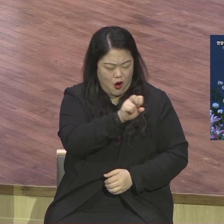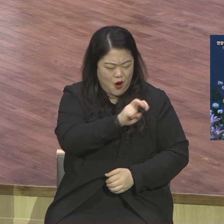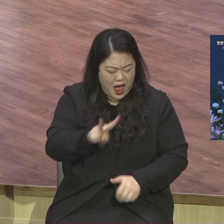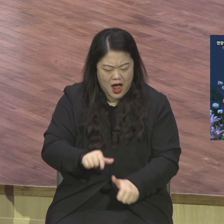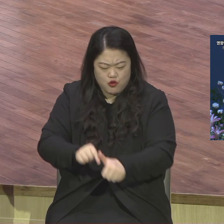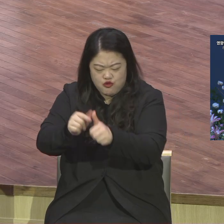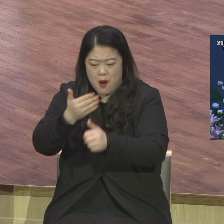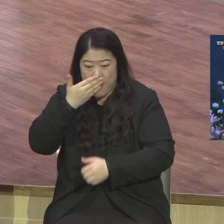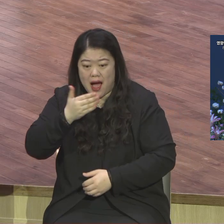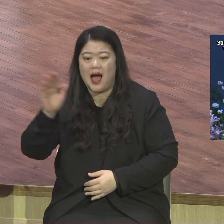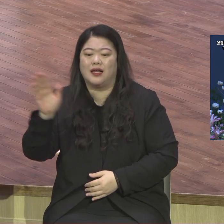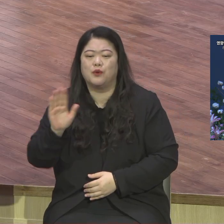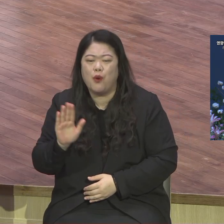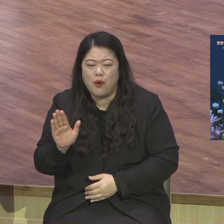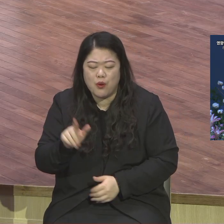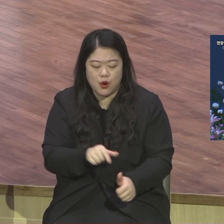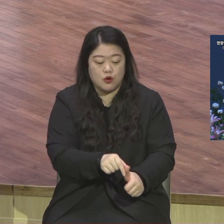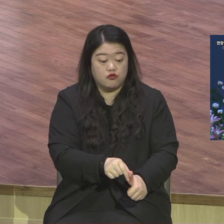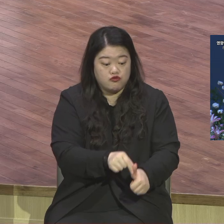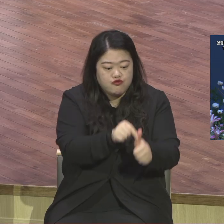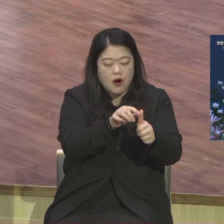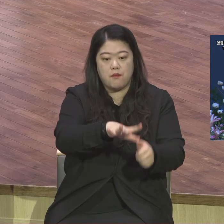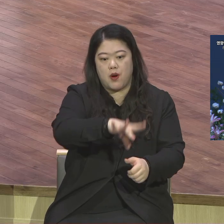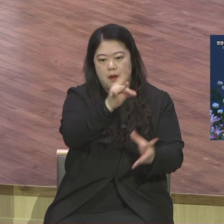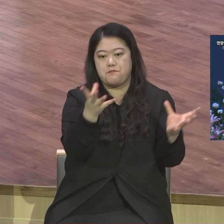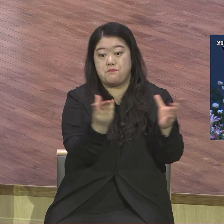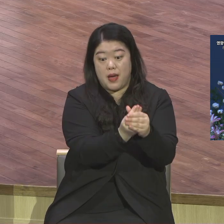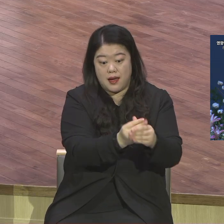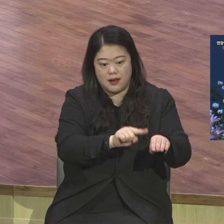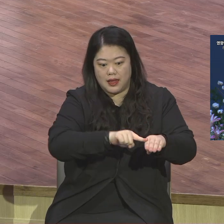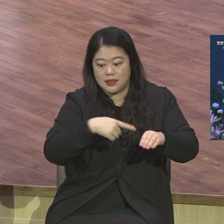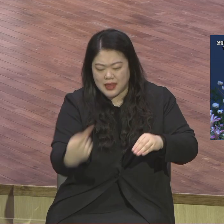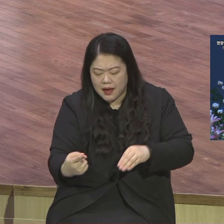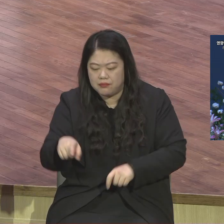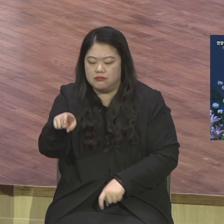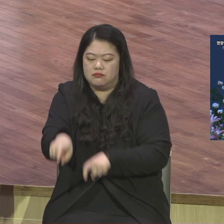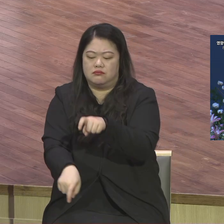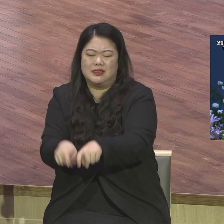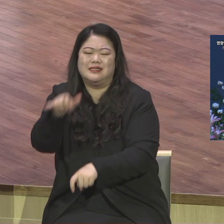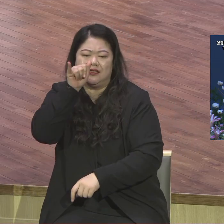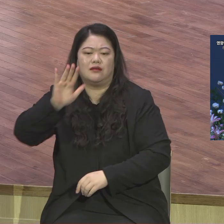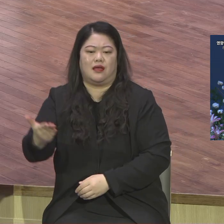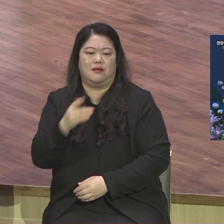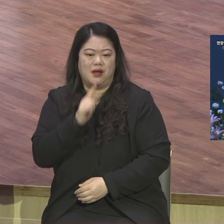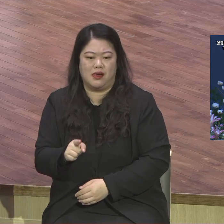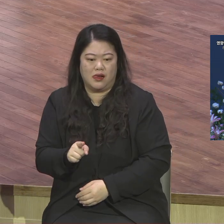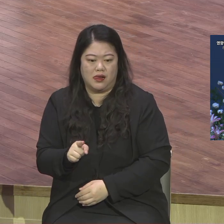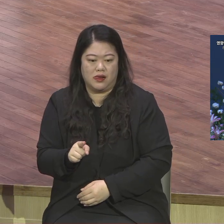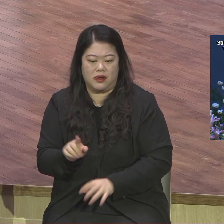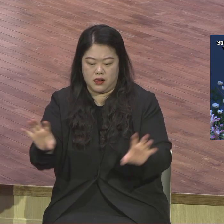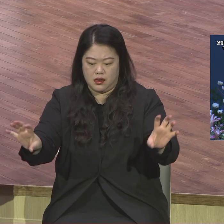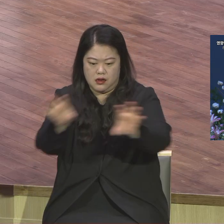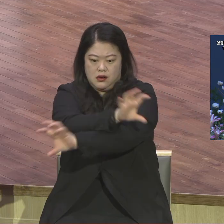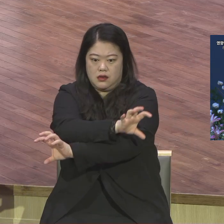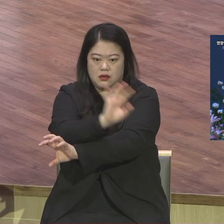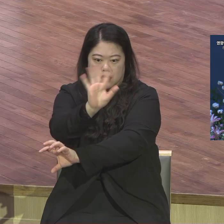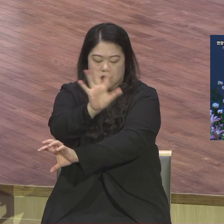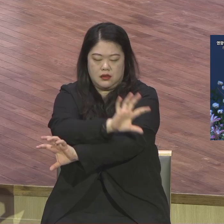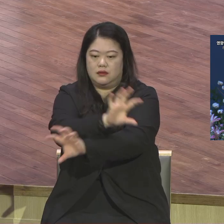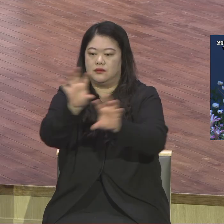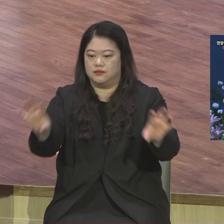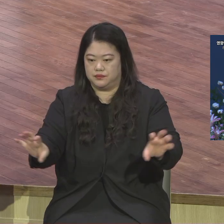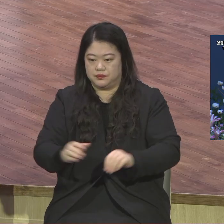이후의 삶을 믿음의 실천을 강조하는 것입니다. 한마디로 이 믿으면